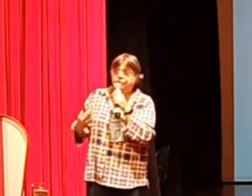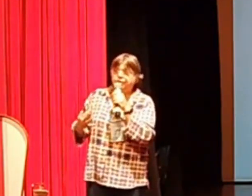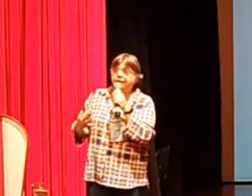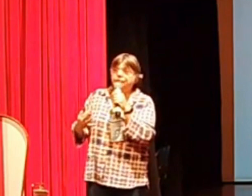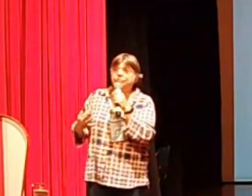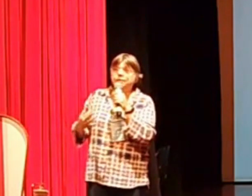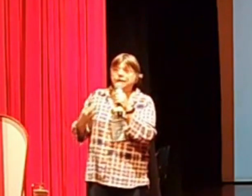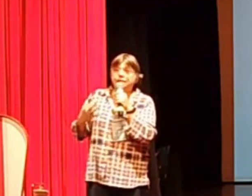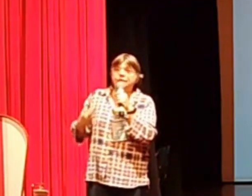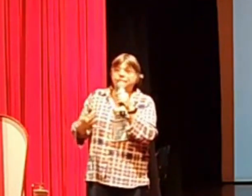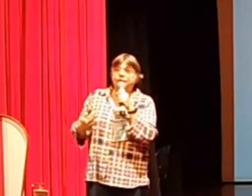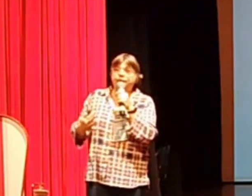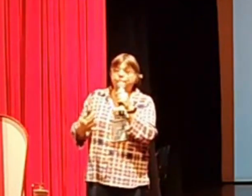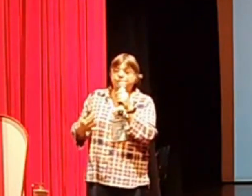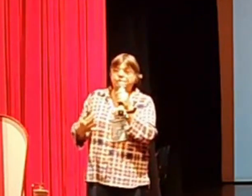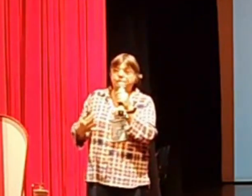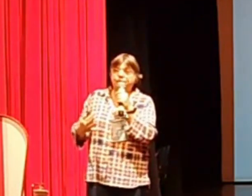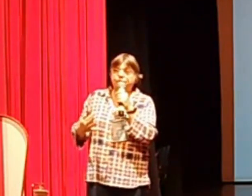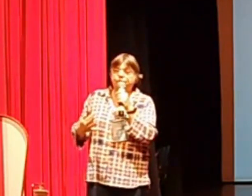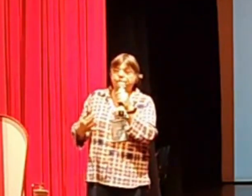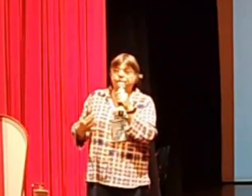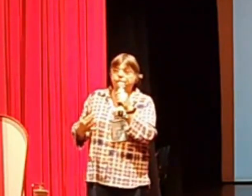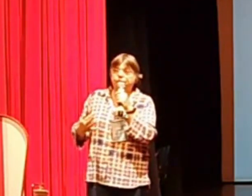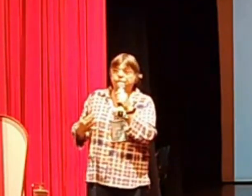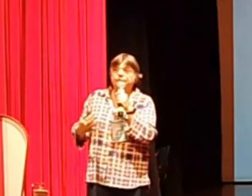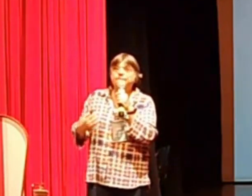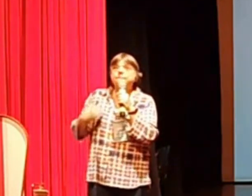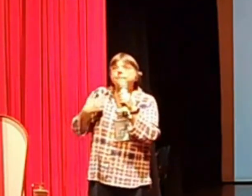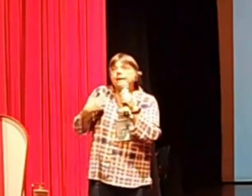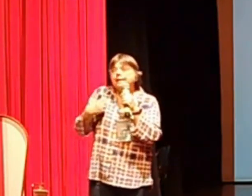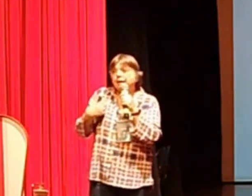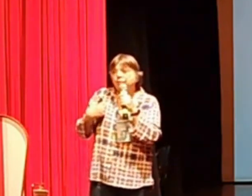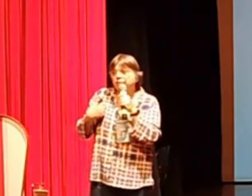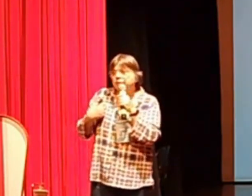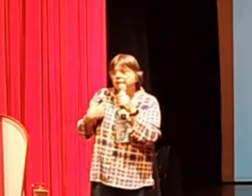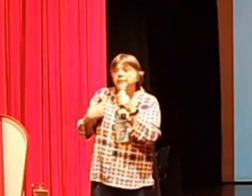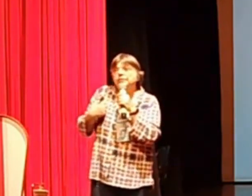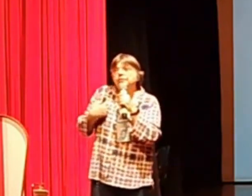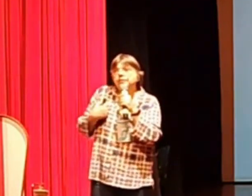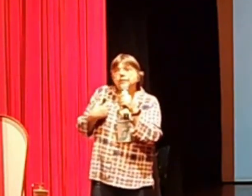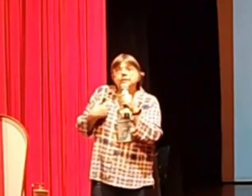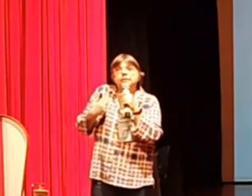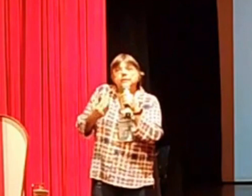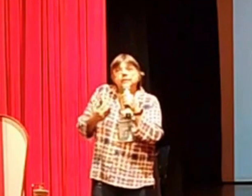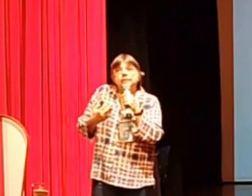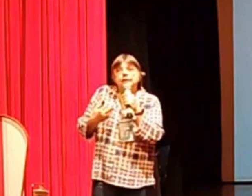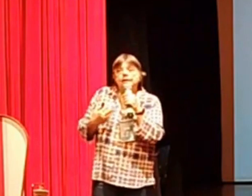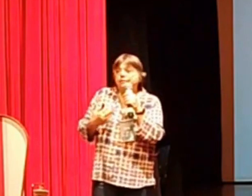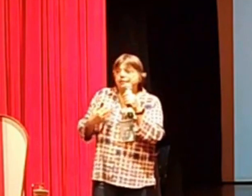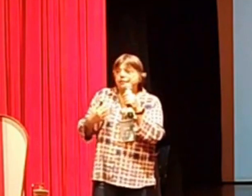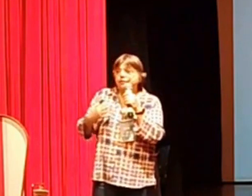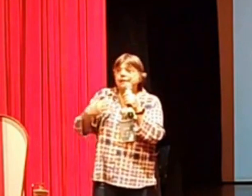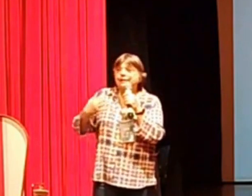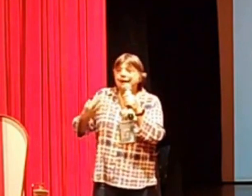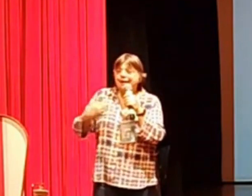e a troca de experiência era uma das principais motivações. E a outra, sentir